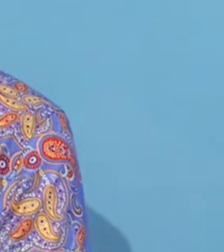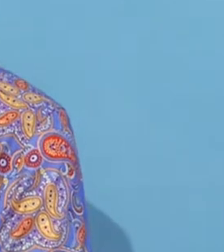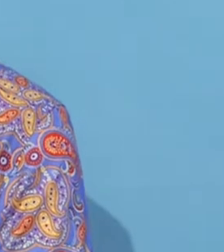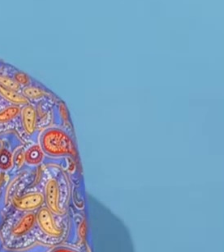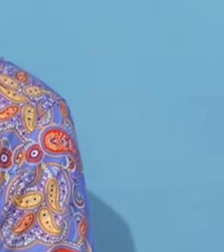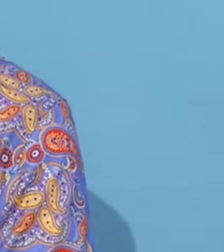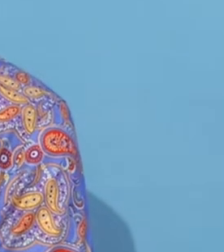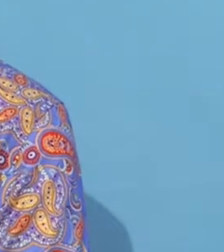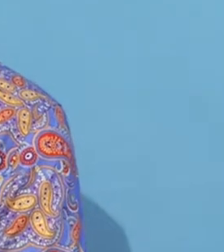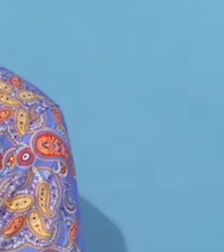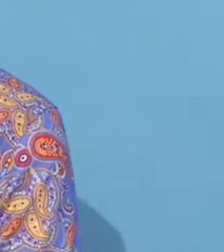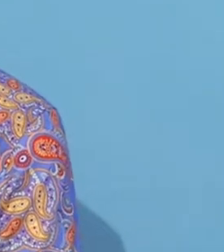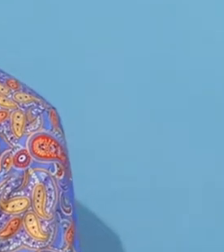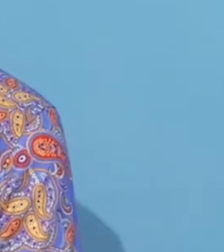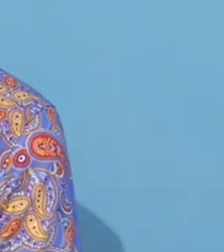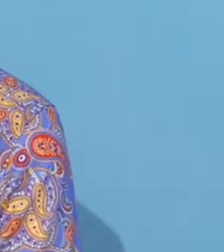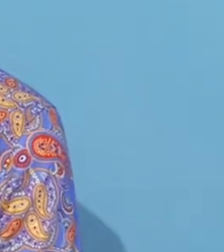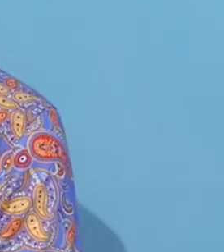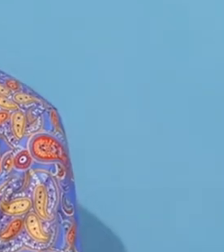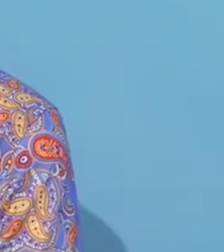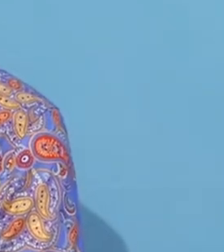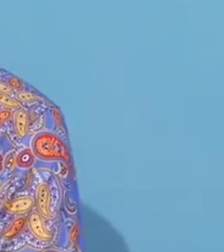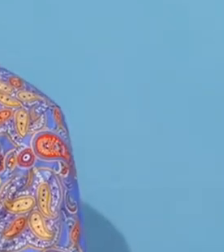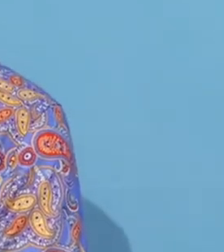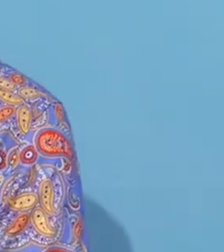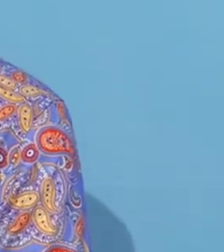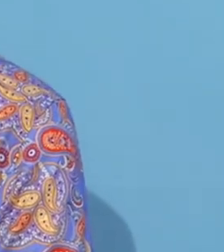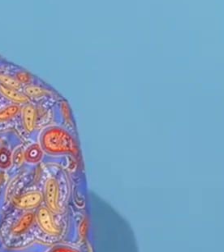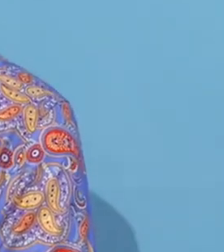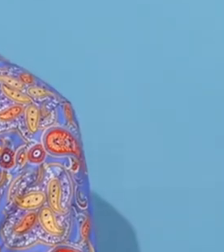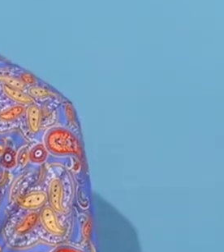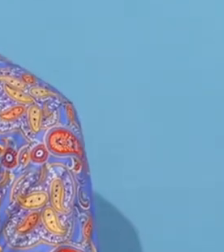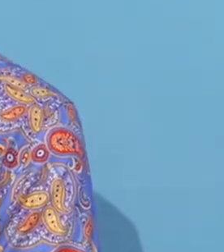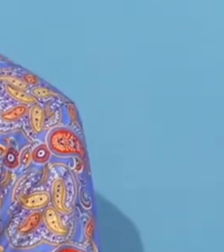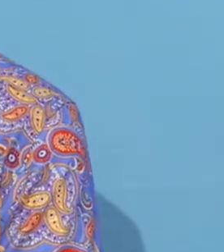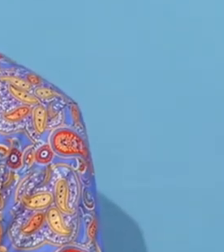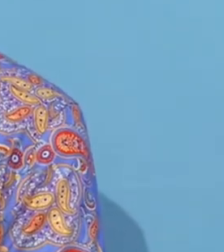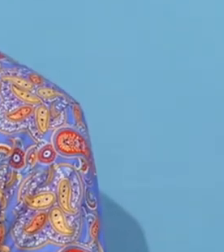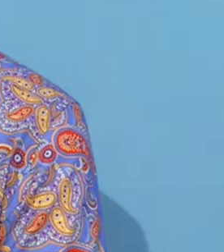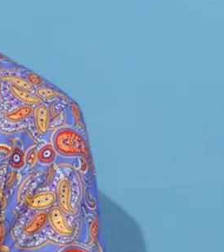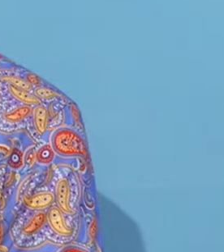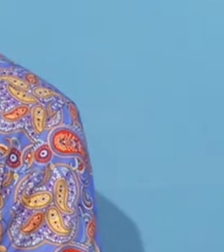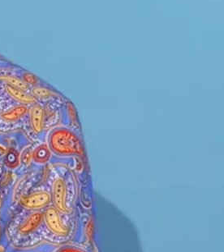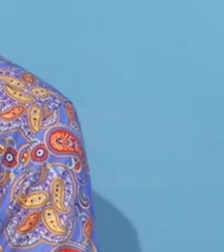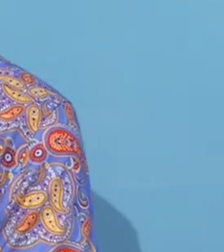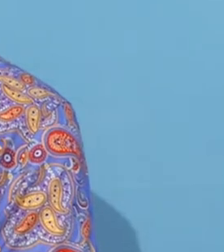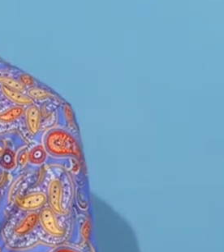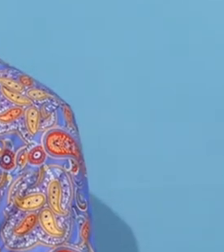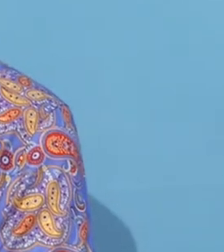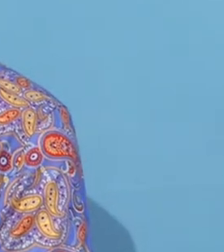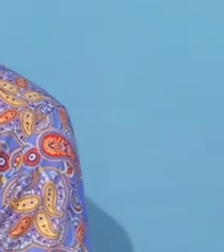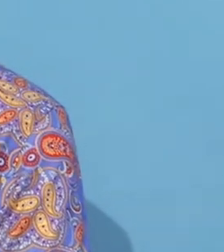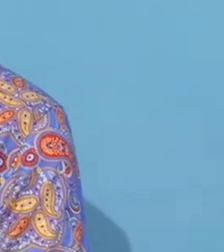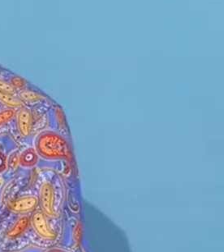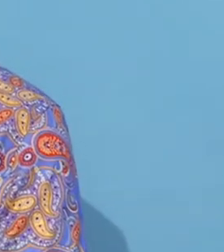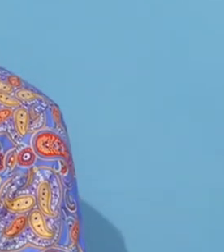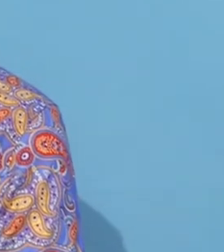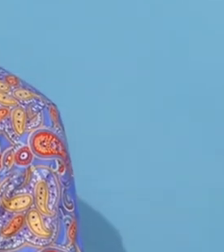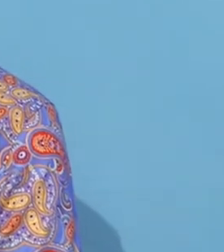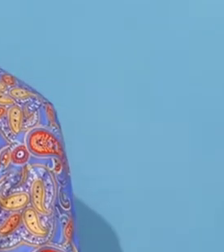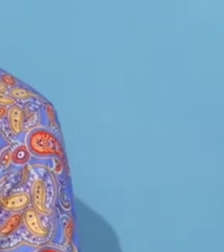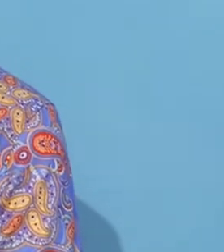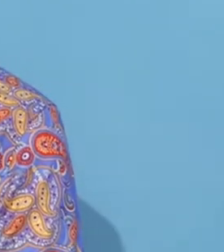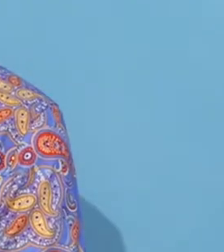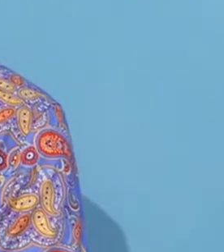Men nej, vi står för jämställdhet i vårt land mellan kvinnor och män, flickor och pojkar. Och vi har en väldigt